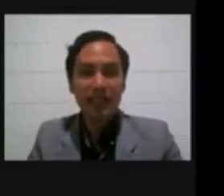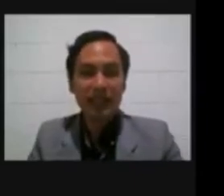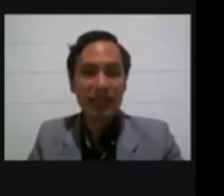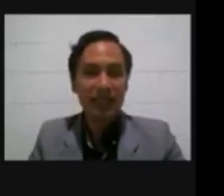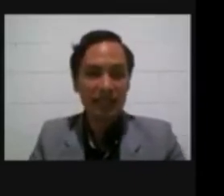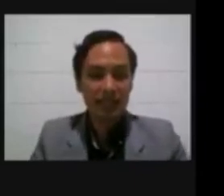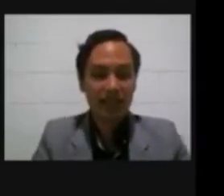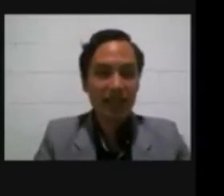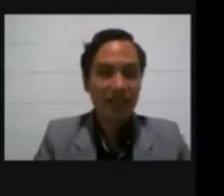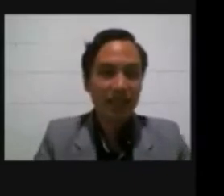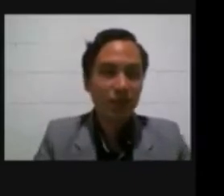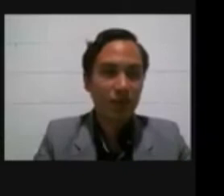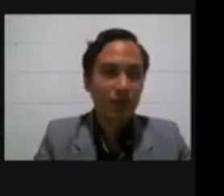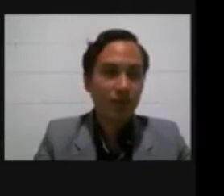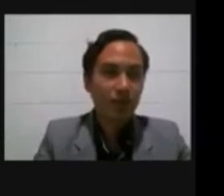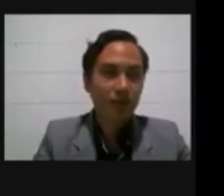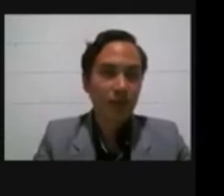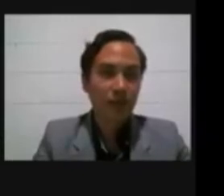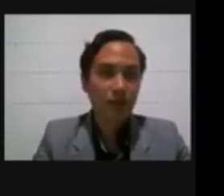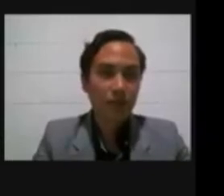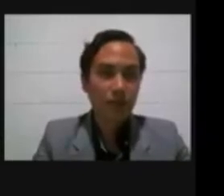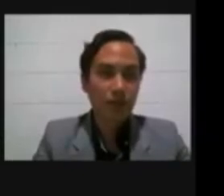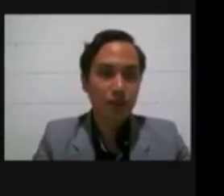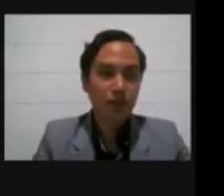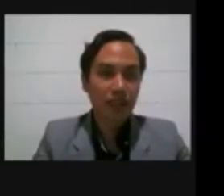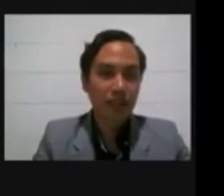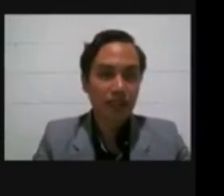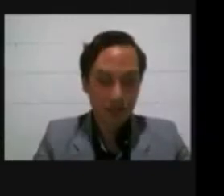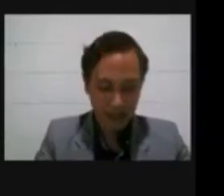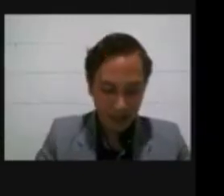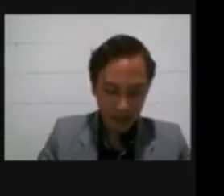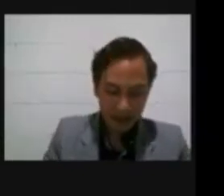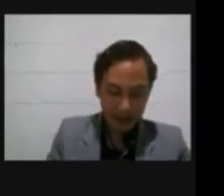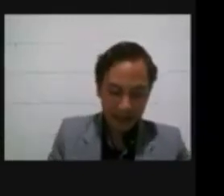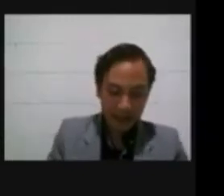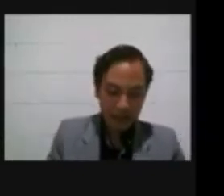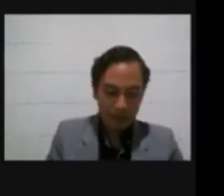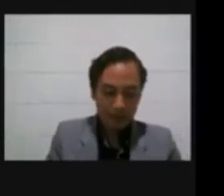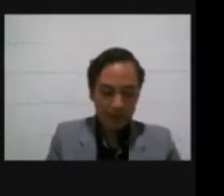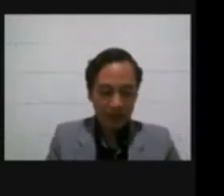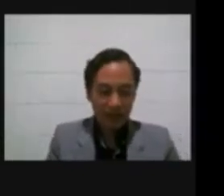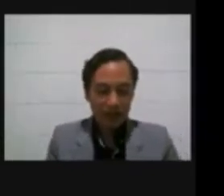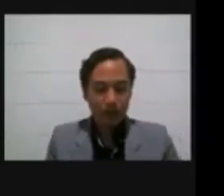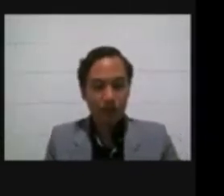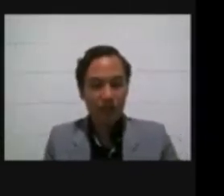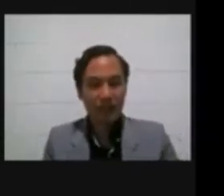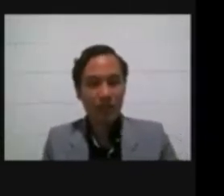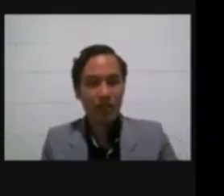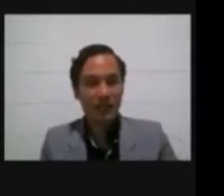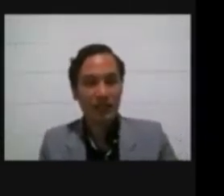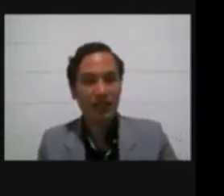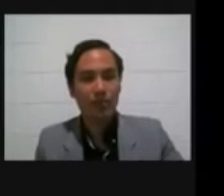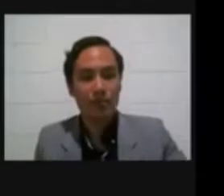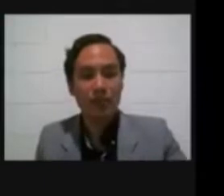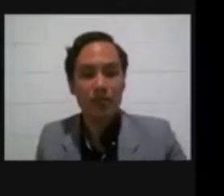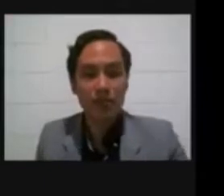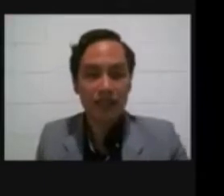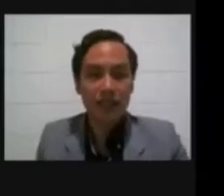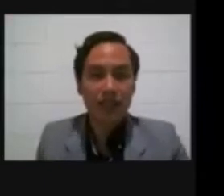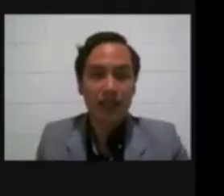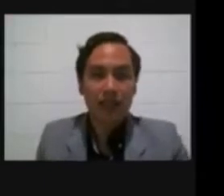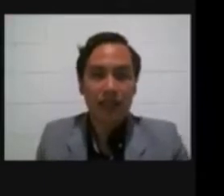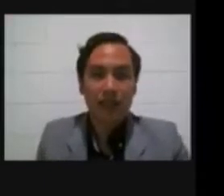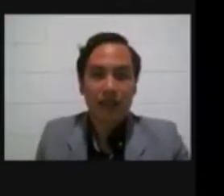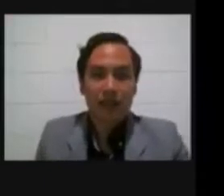Es interesante cómo nosotros consideramos que se le llama o consideramos a este tipo de